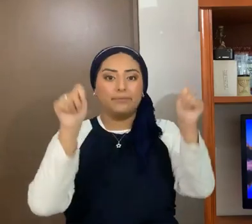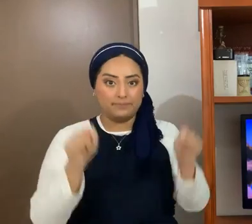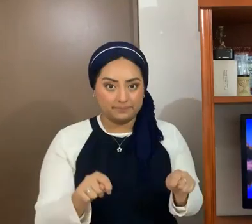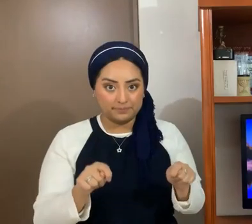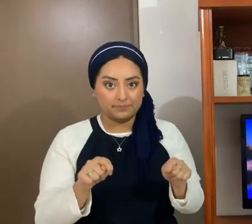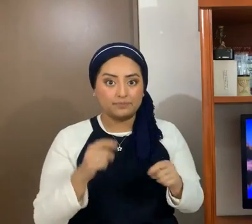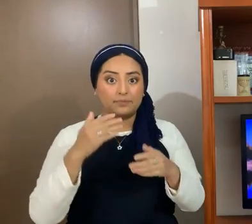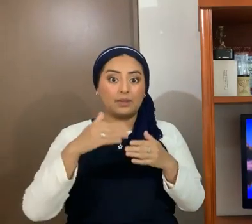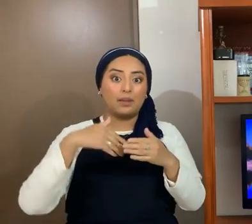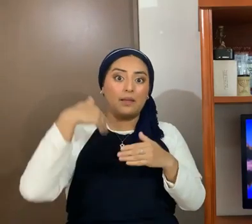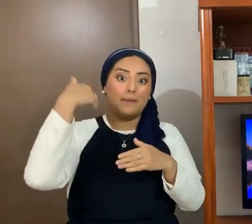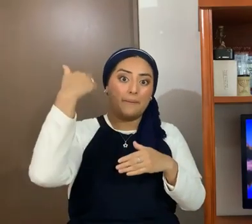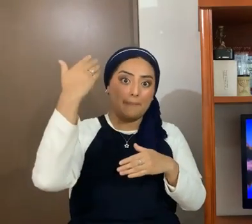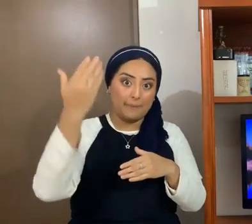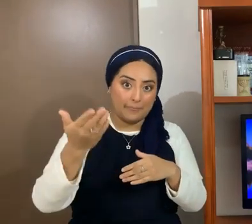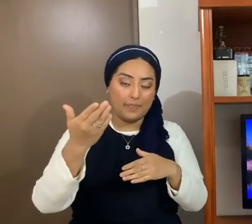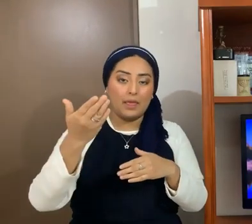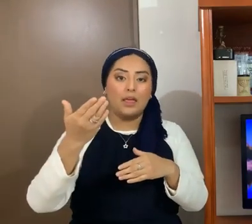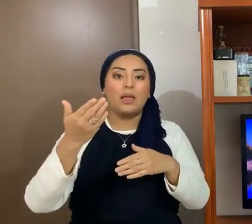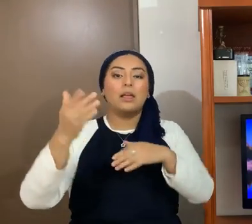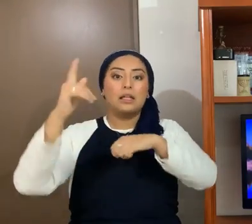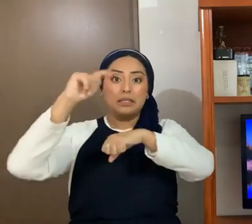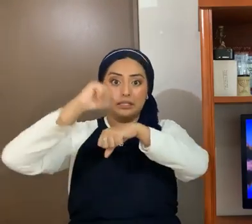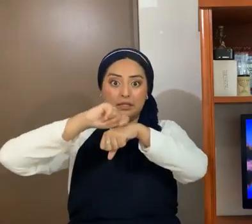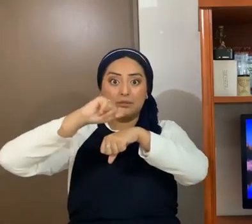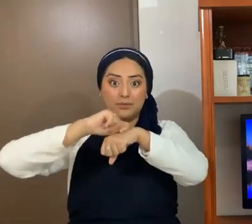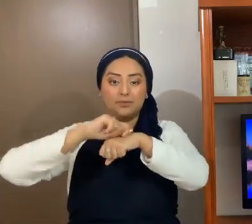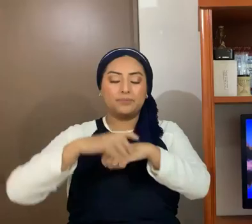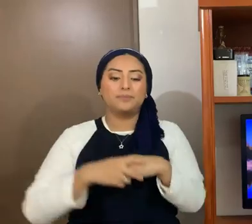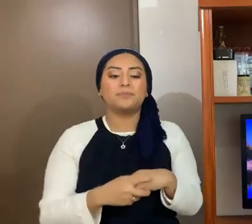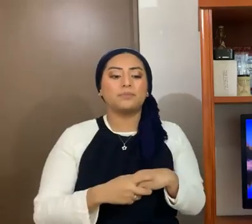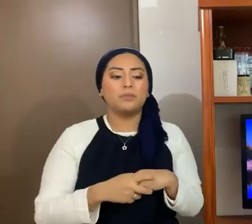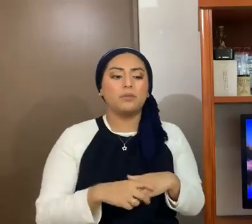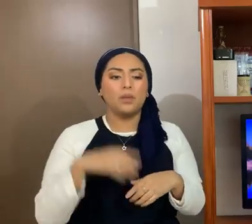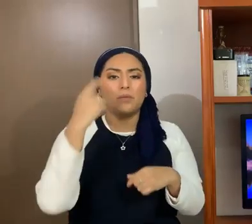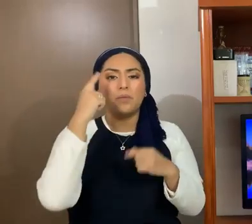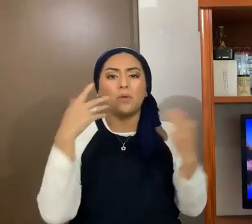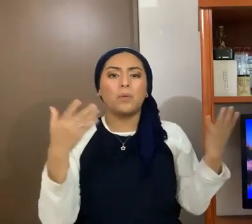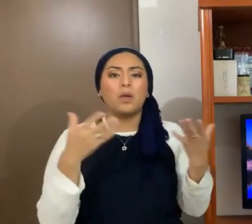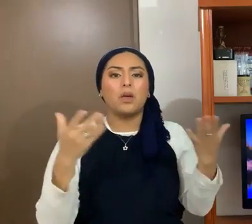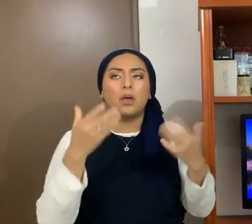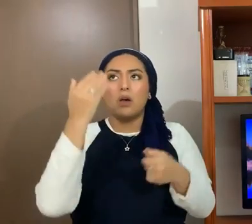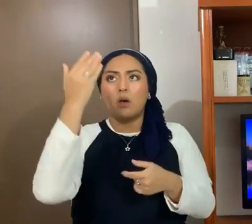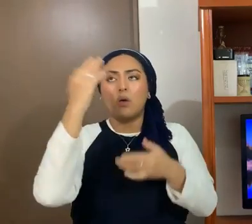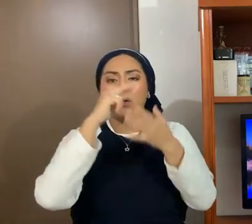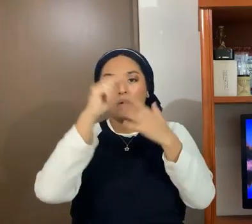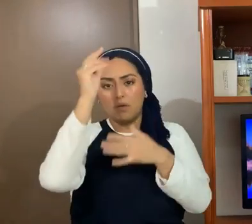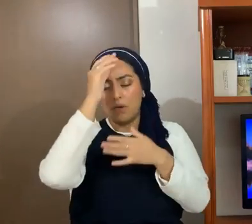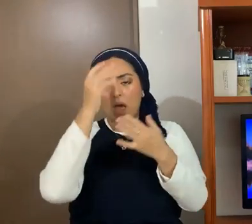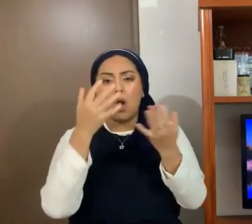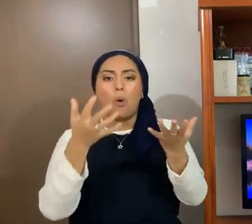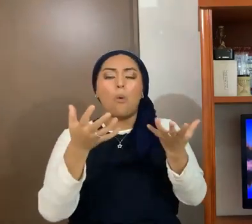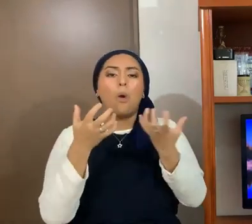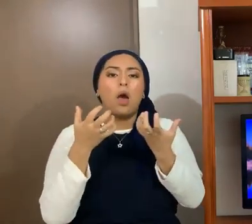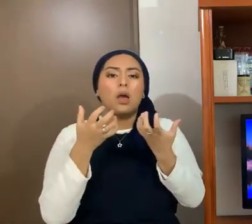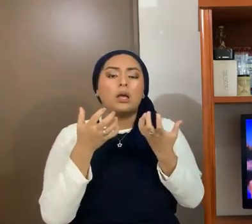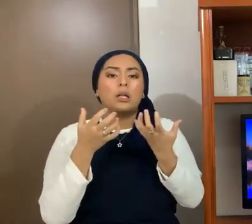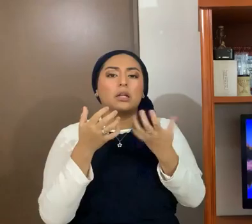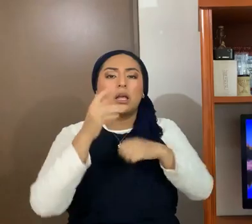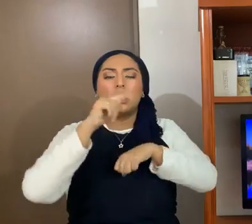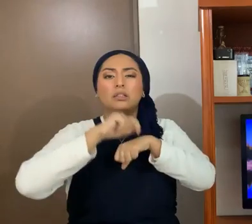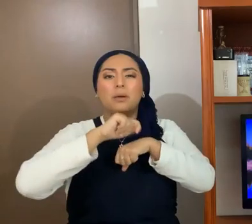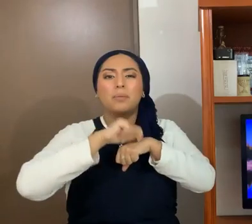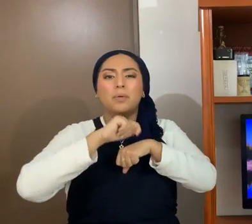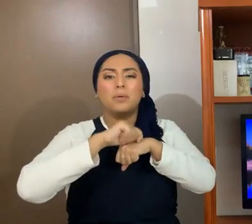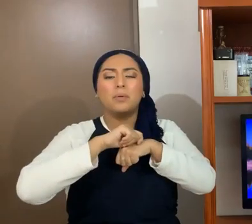Mishkan y después del templo, del Bet HaMikdash. ¿Para qué querría el Eterno un templo, un Bet HaMikdash,